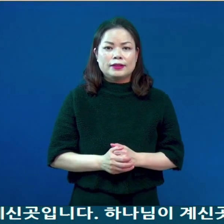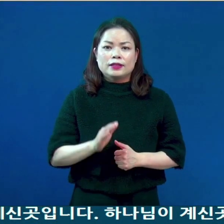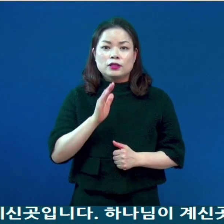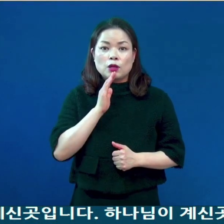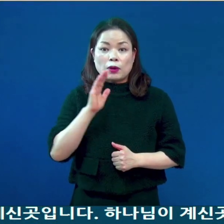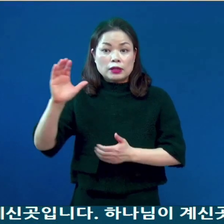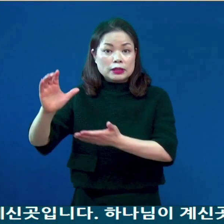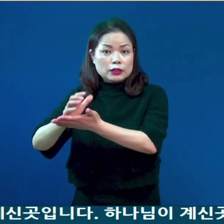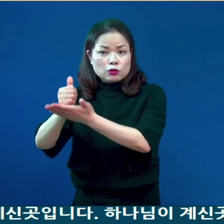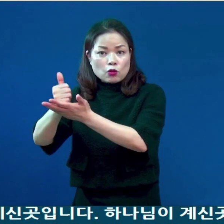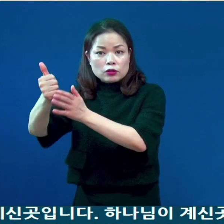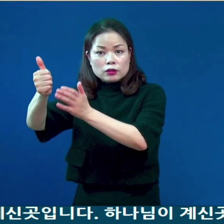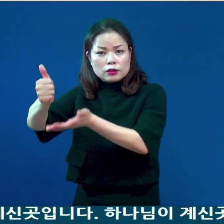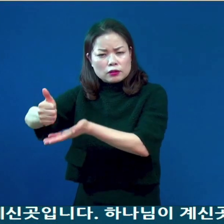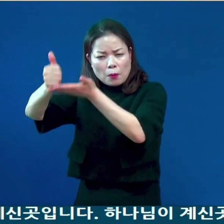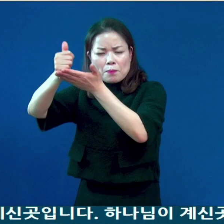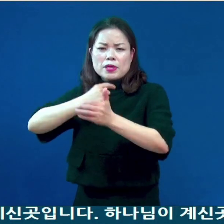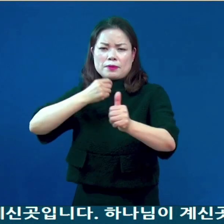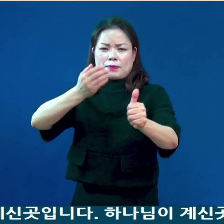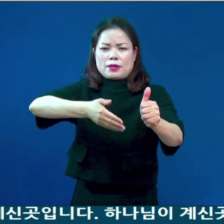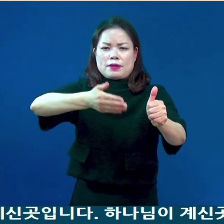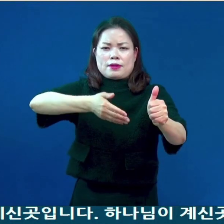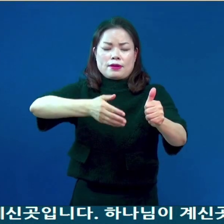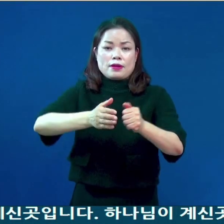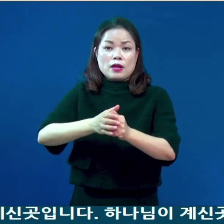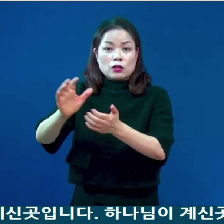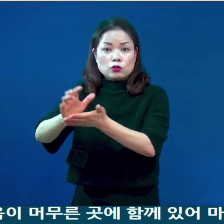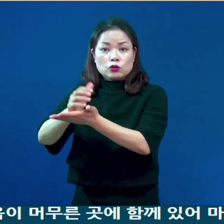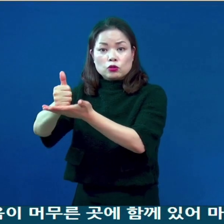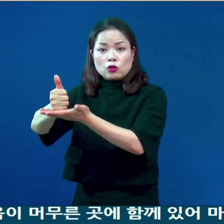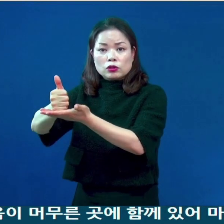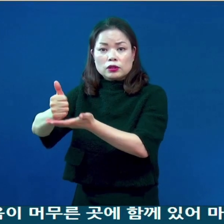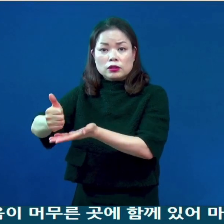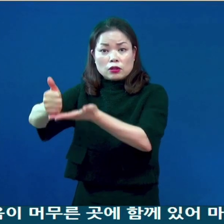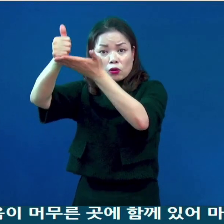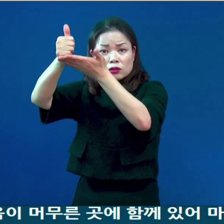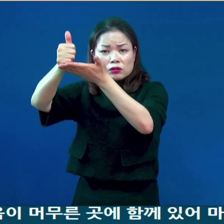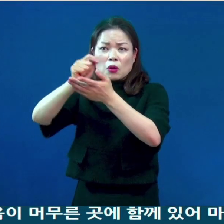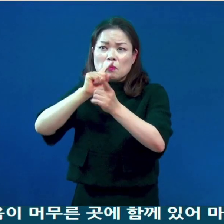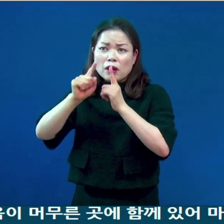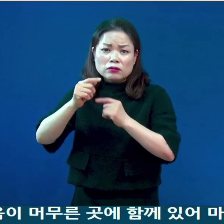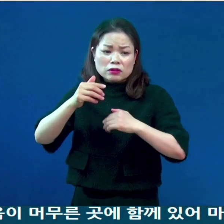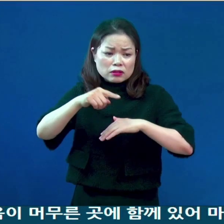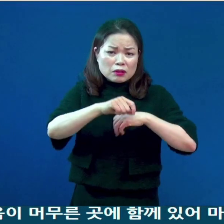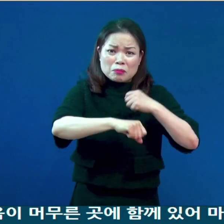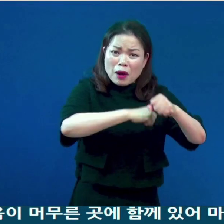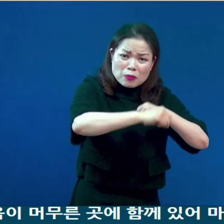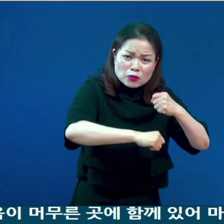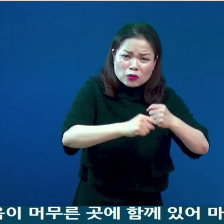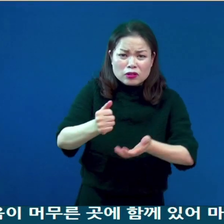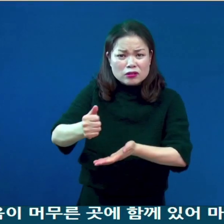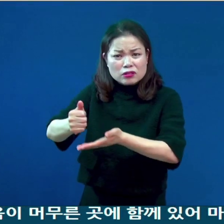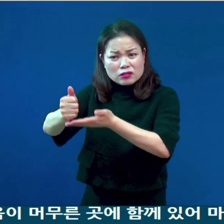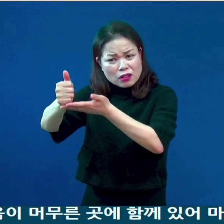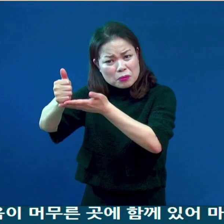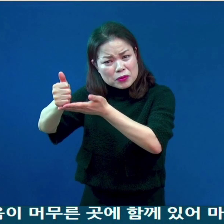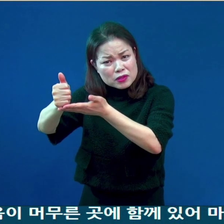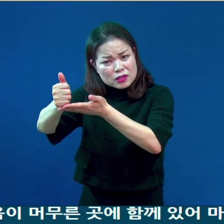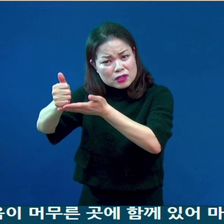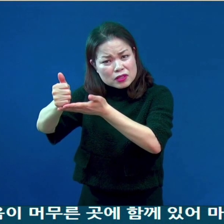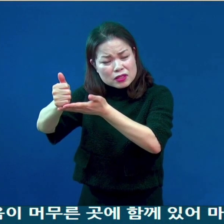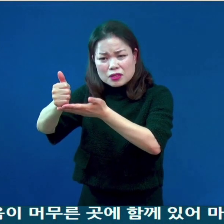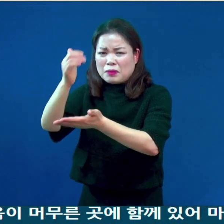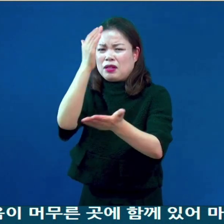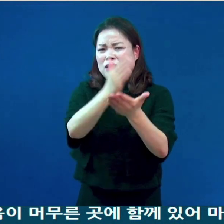정말 우리가 그리스도를 섬길 수 있기를 바랍니다. 그리스도를 섬긴다 하면서 내 마음대로 그리스도를 섬기지